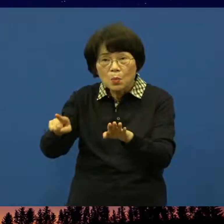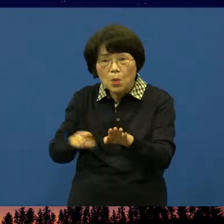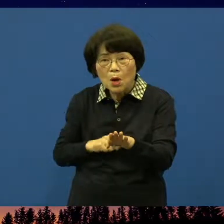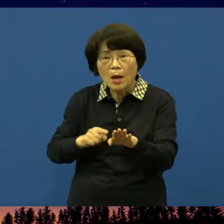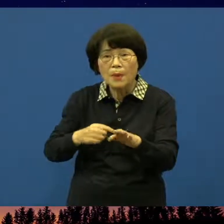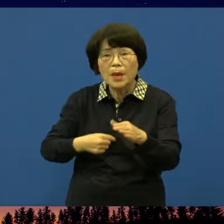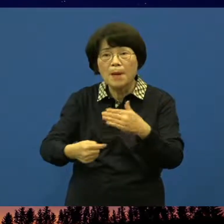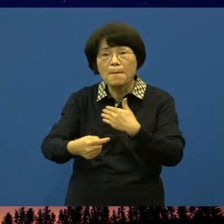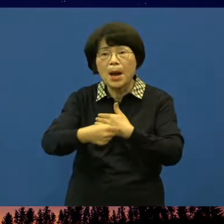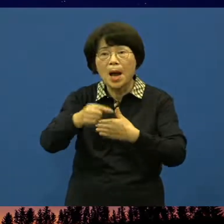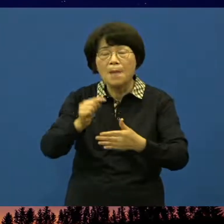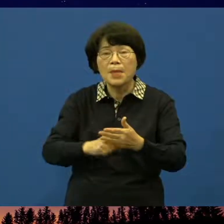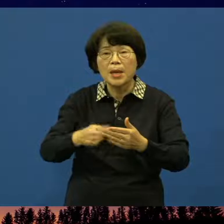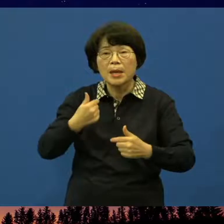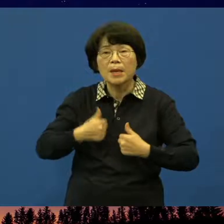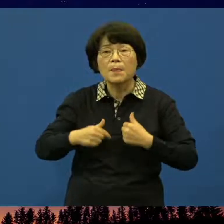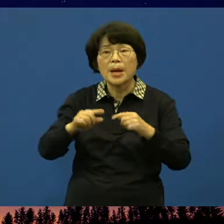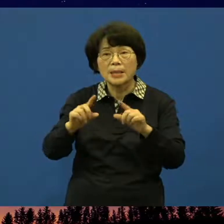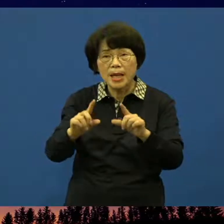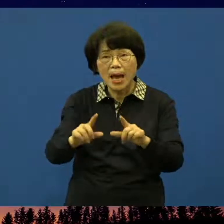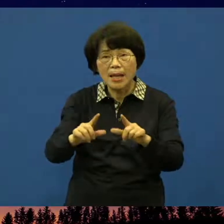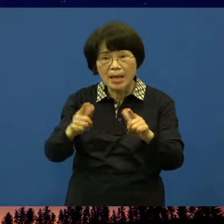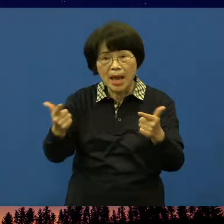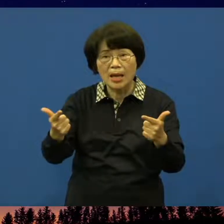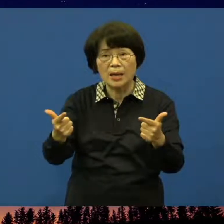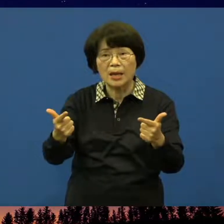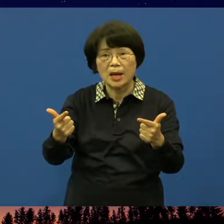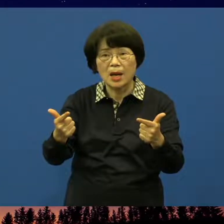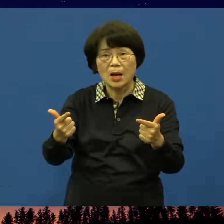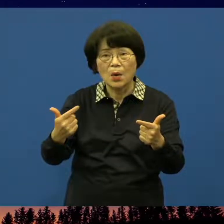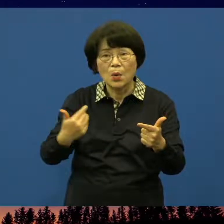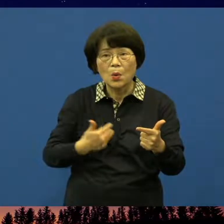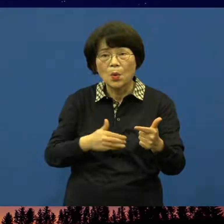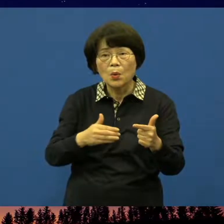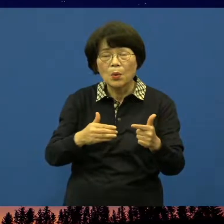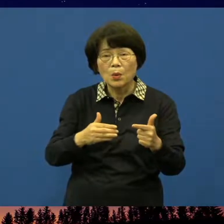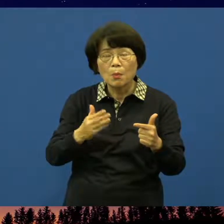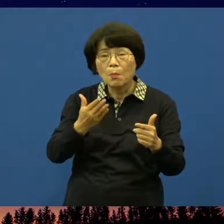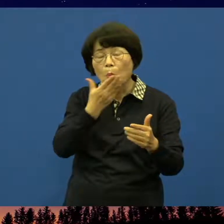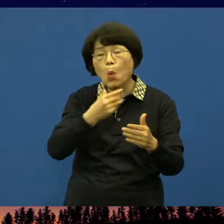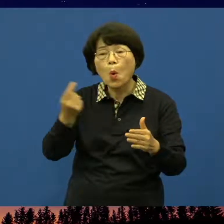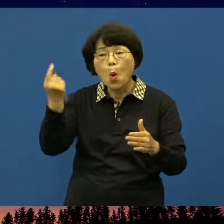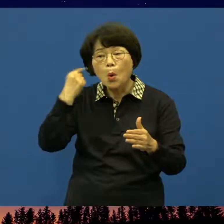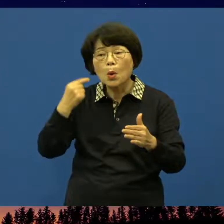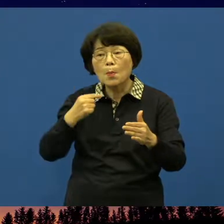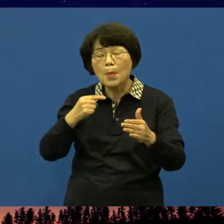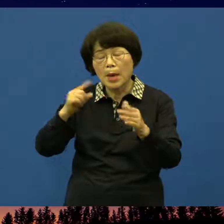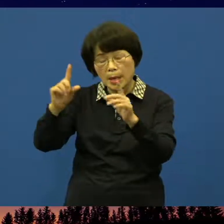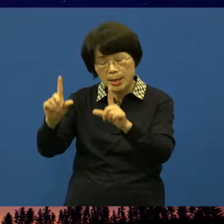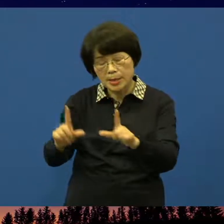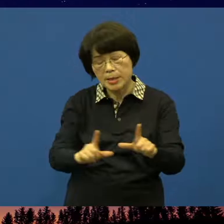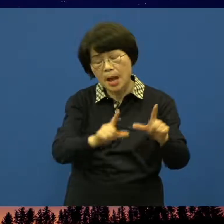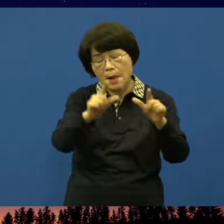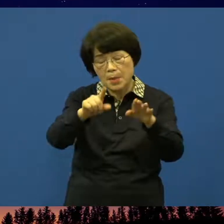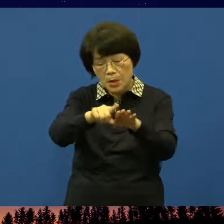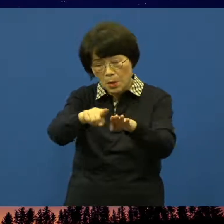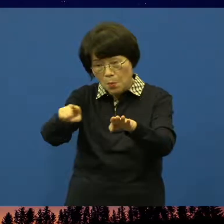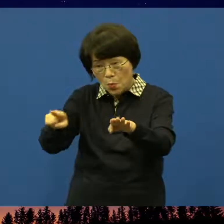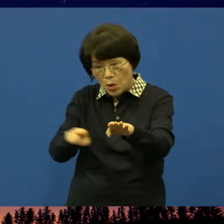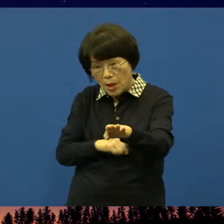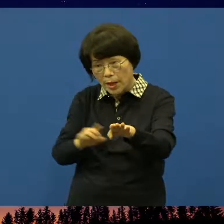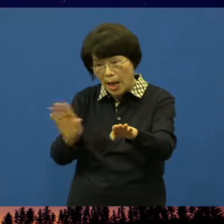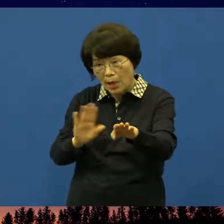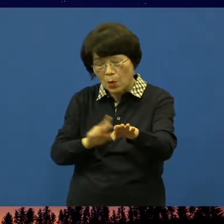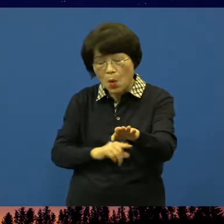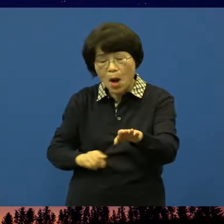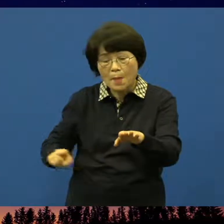기뻐하지 아니하리라 하셨느니라. 여러분, 우리의 이제 신앙은 복음 안에서 삶은 뒤로 물러가는 삶이 아니에요. 앞으로 나아가는